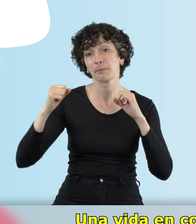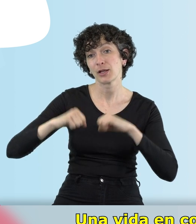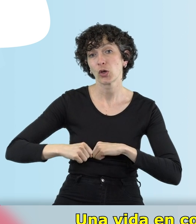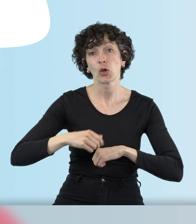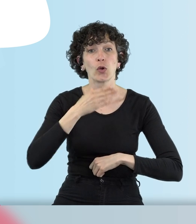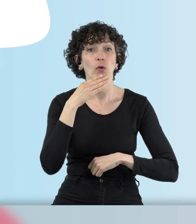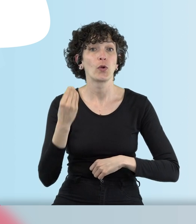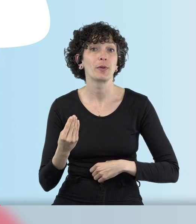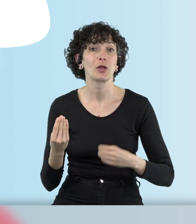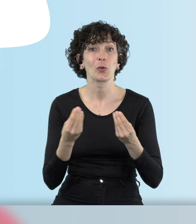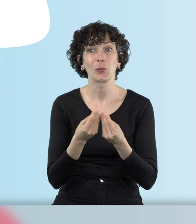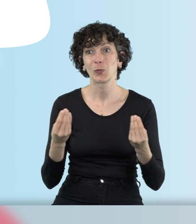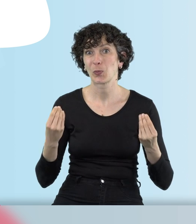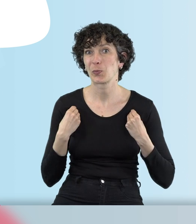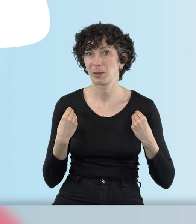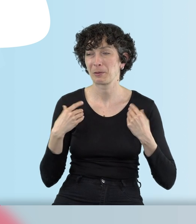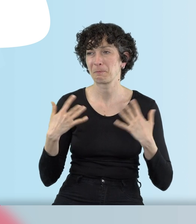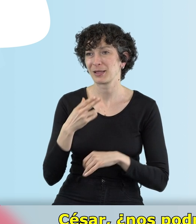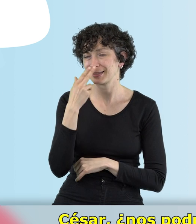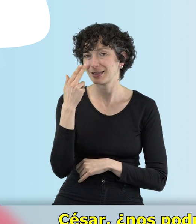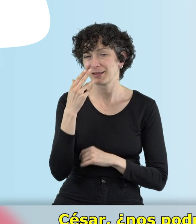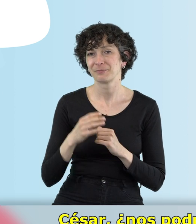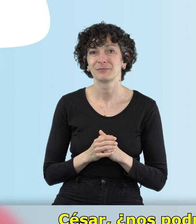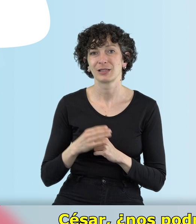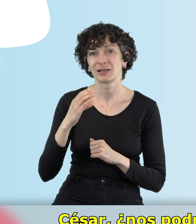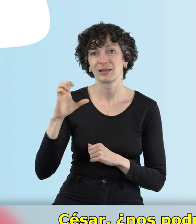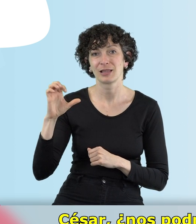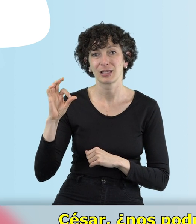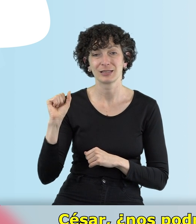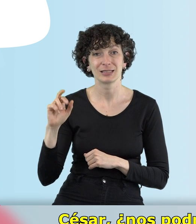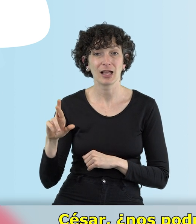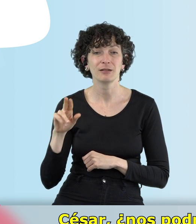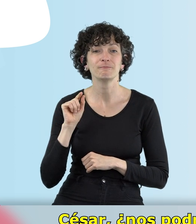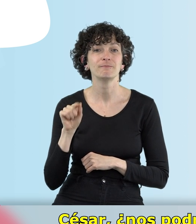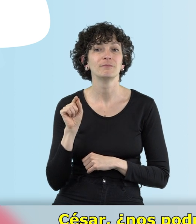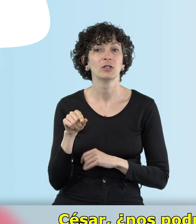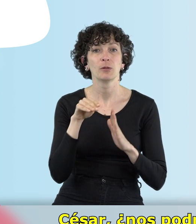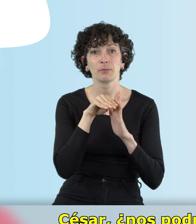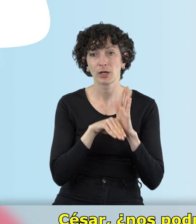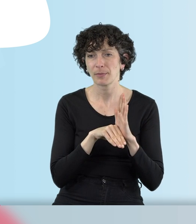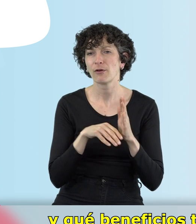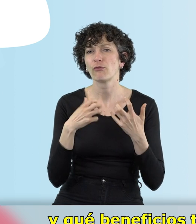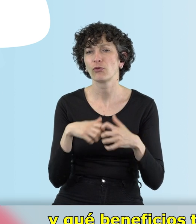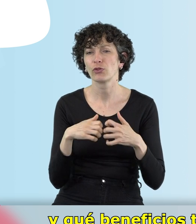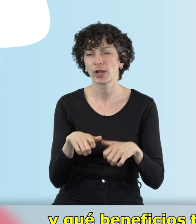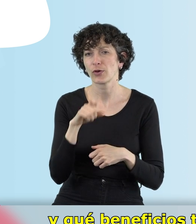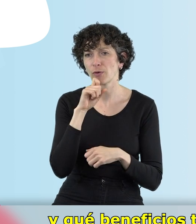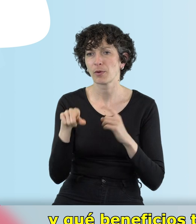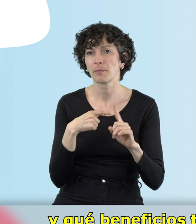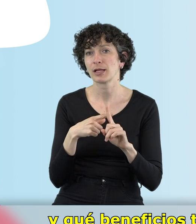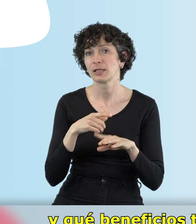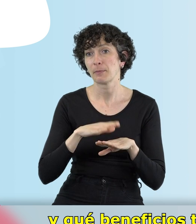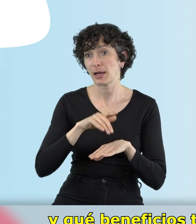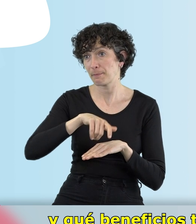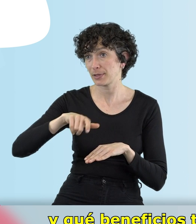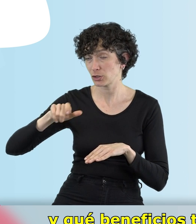un mayor y un joven. ¡Qué interesante! César, ¿nos podrías explicar cómo funciona este programa y qué beneficios tiene